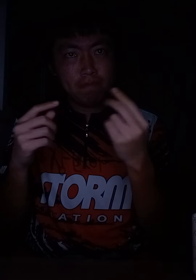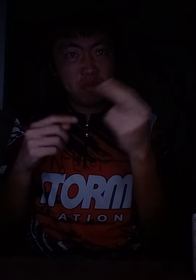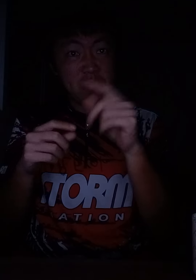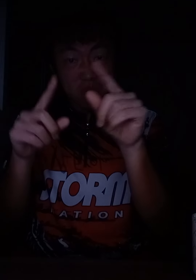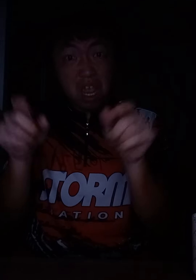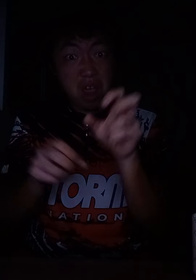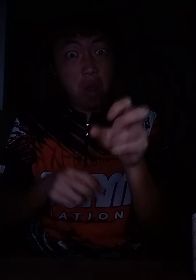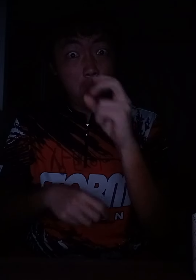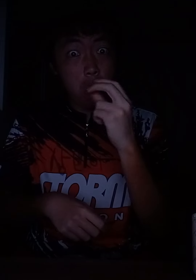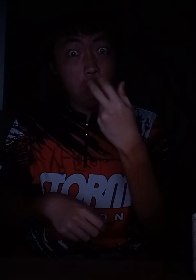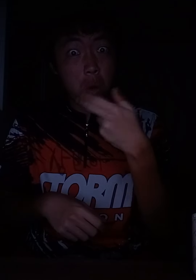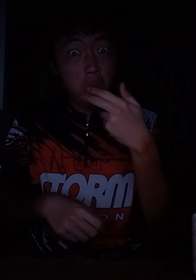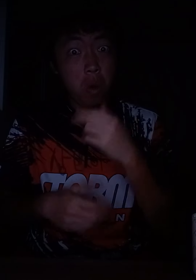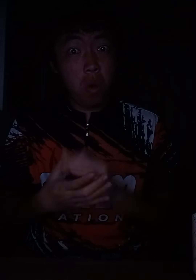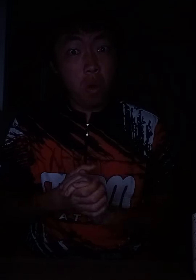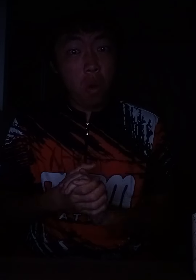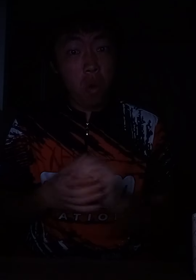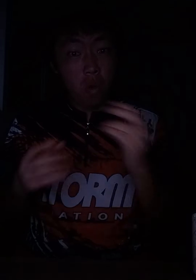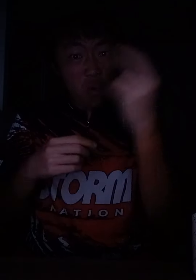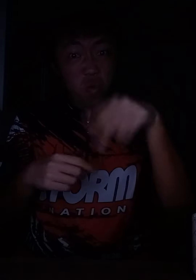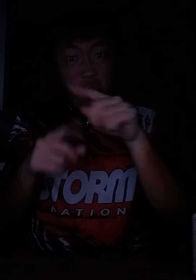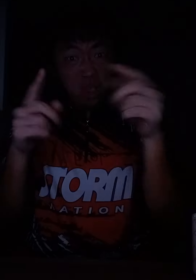캔입니다. 전동차 안에서 그것도 마스크도 턱에